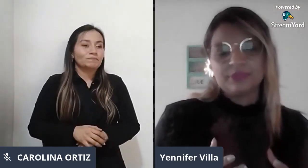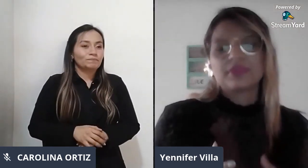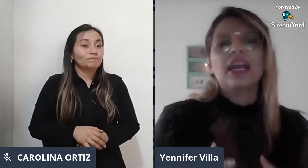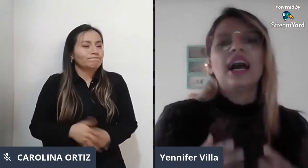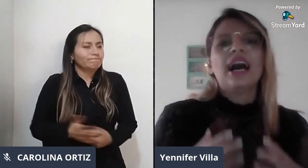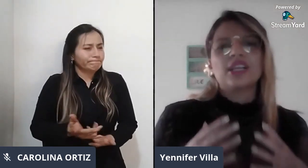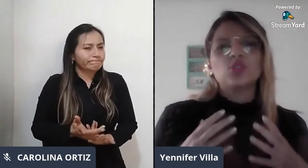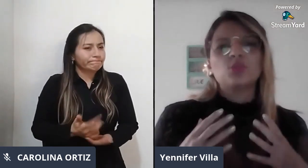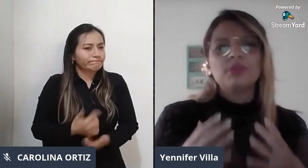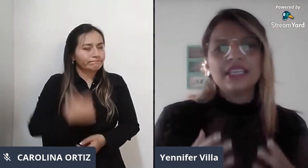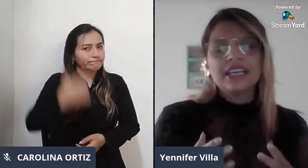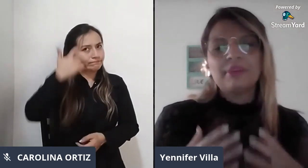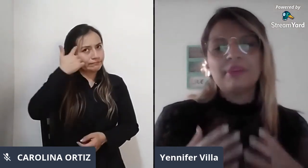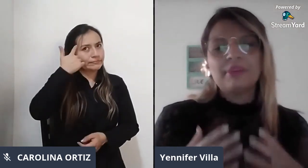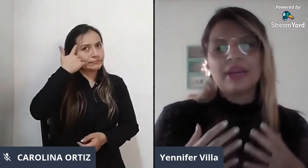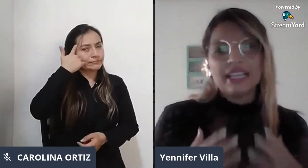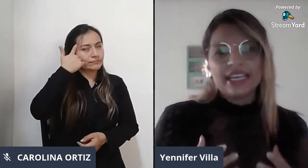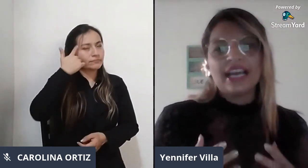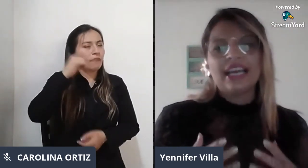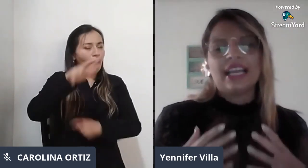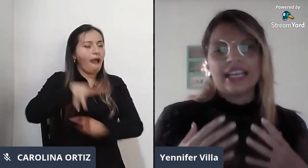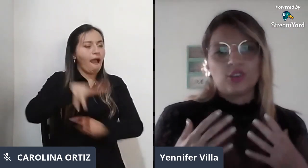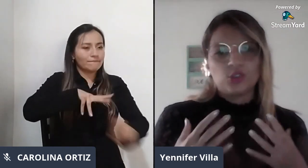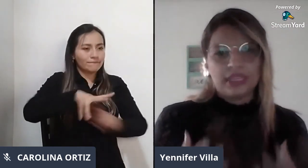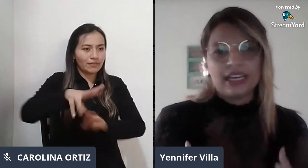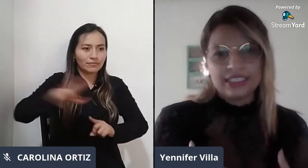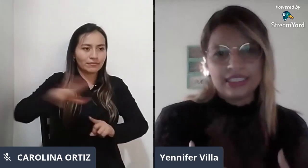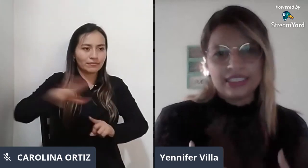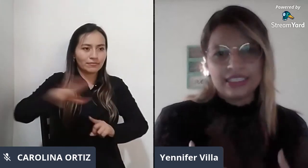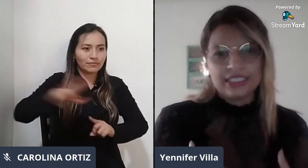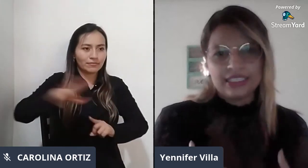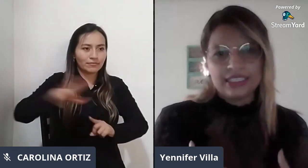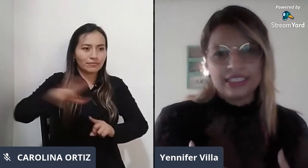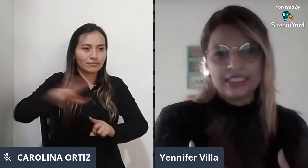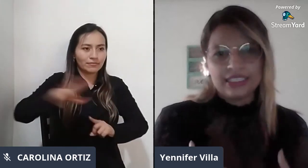precariedad, asumir la manera en la que nos precarizan.